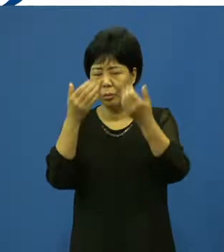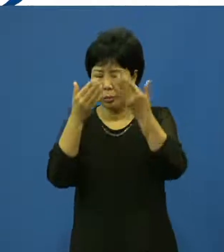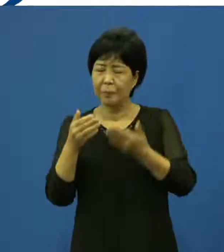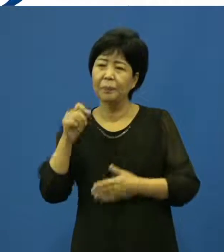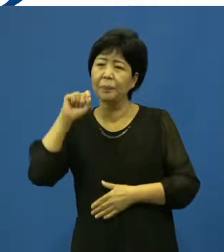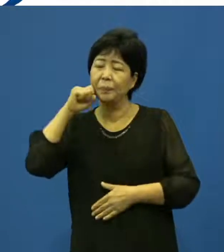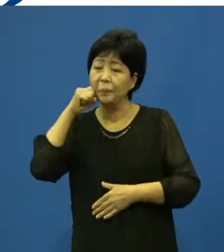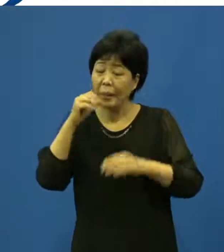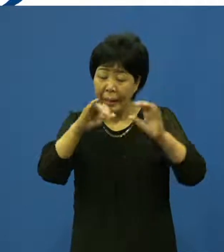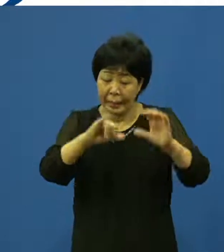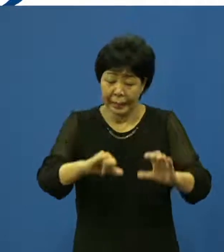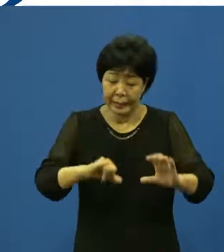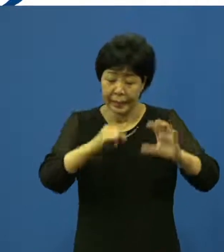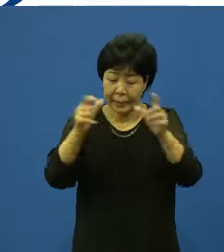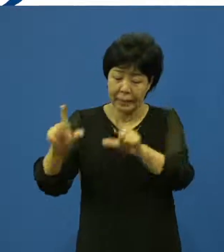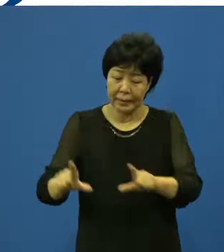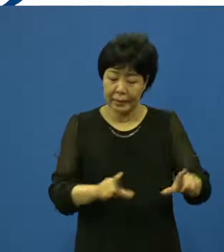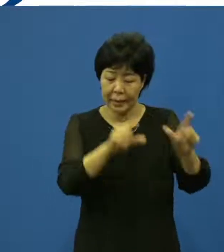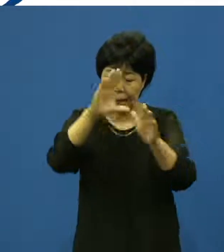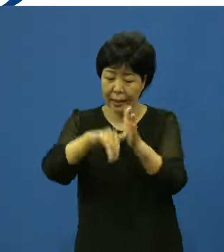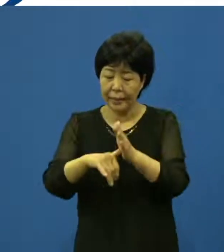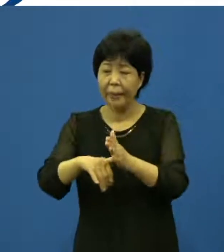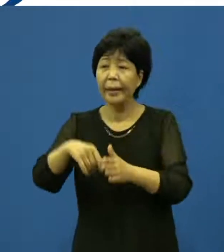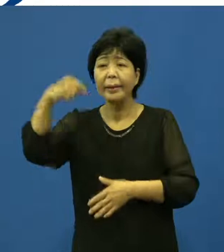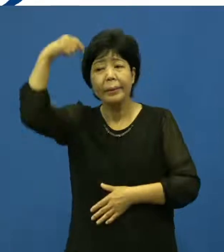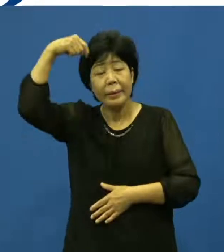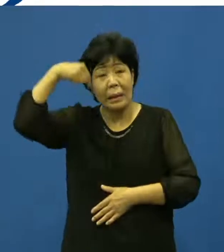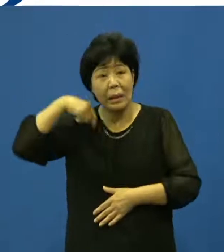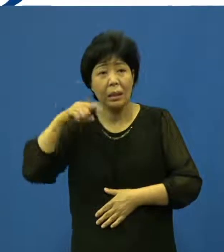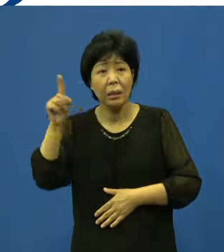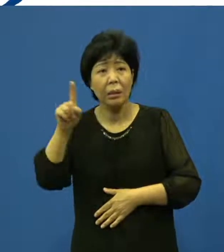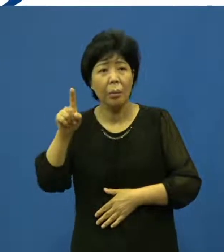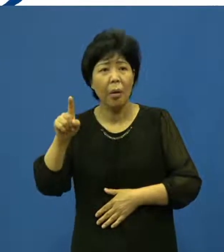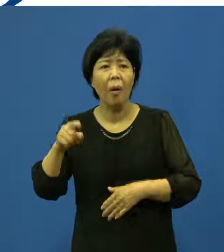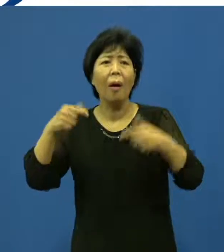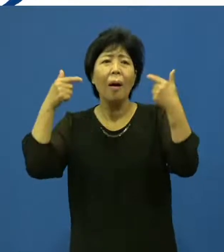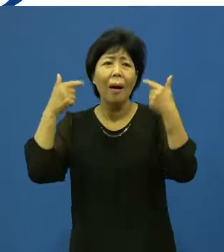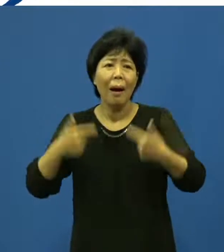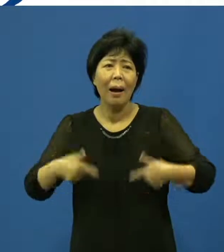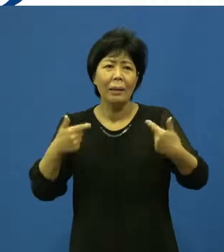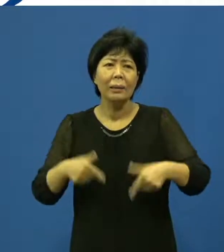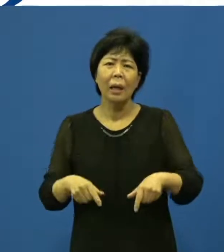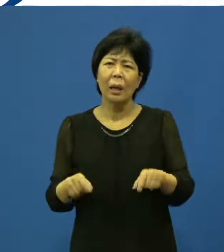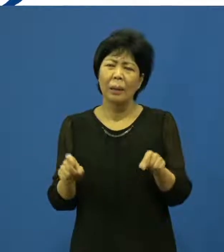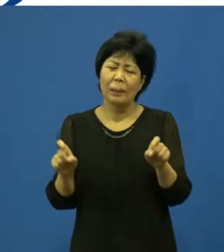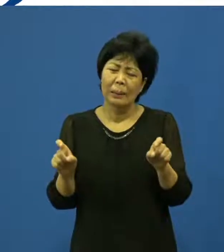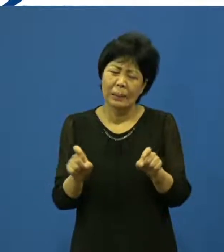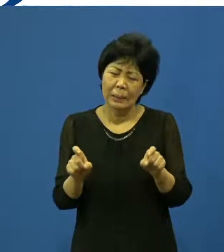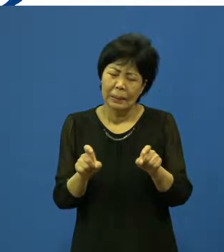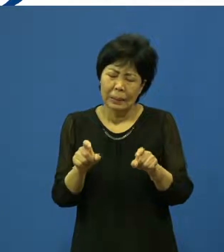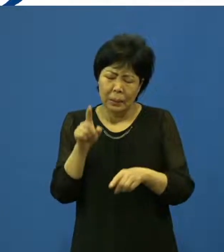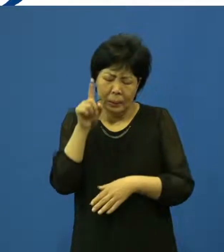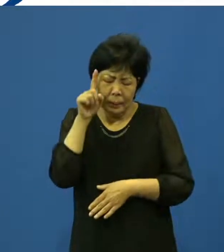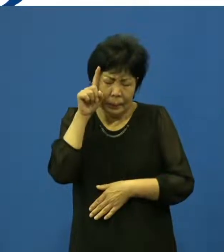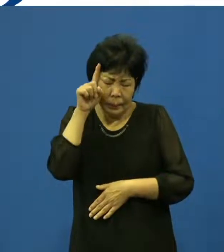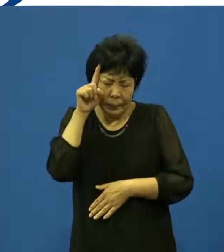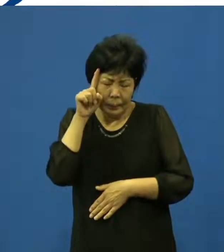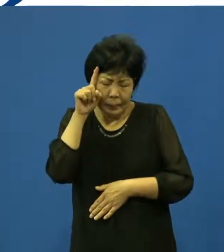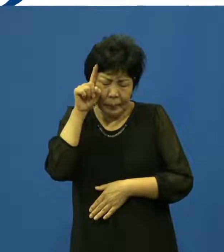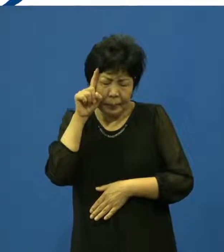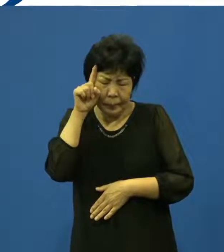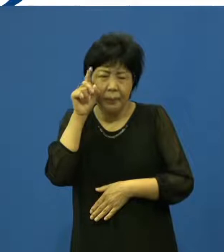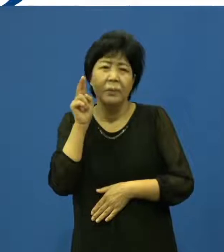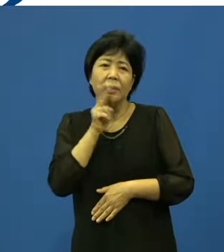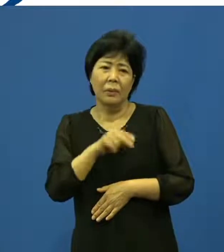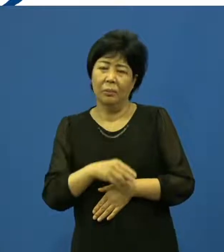그리고 세상을 우리가 살아가면서 늘 느끼는 건 뭐냐면 긴장감입니다. 이 스트레스, 그죠? 참 우리 아이들도 앞으로